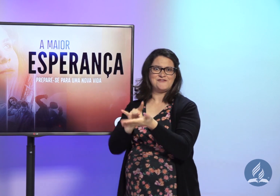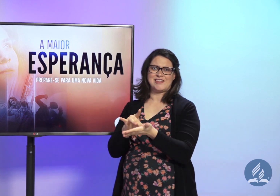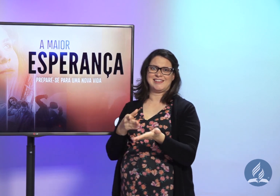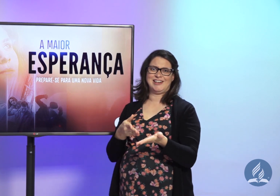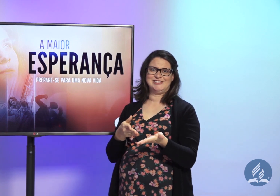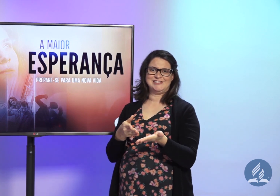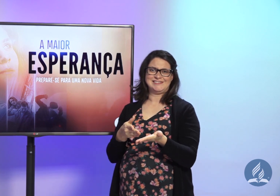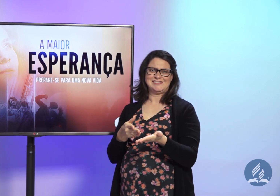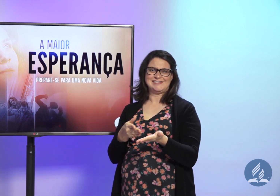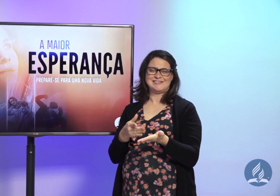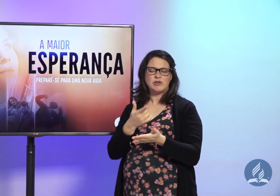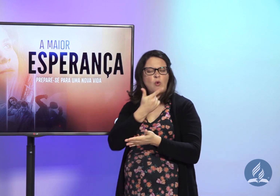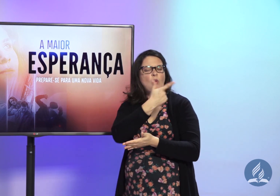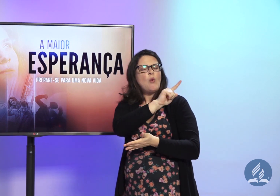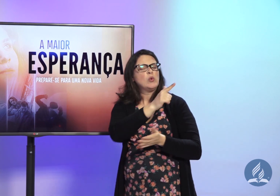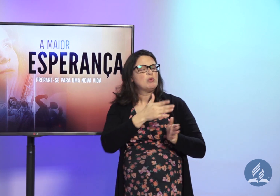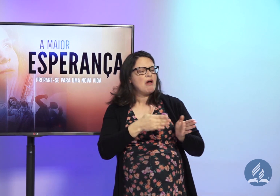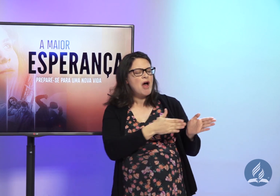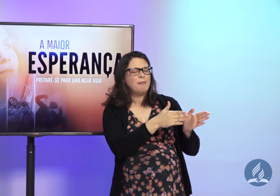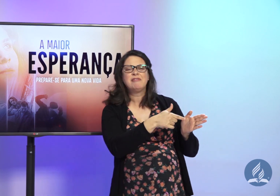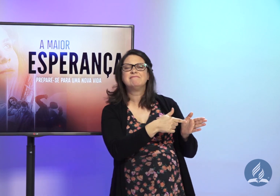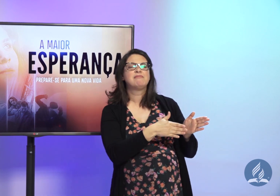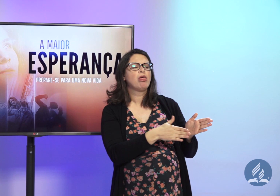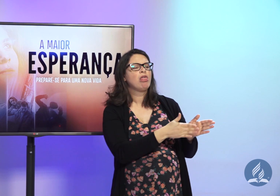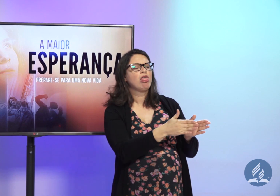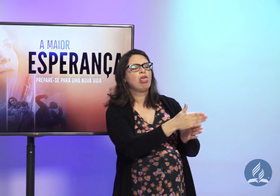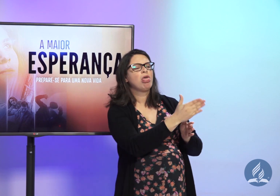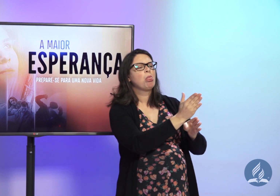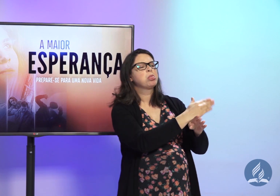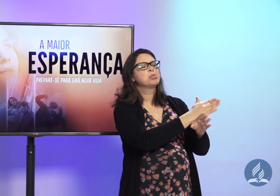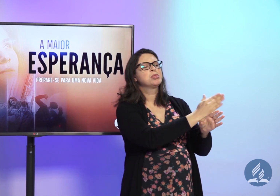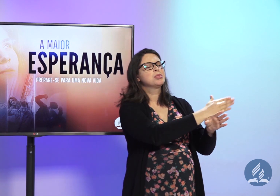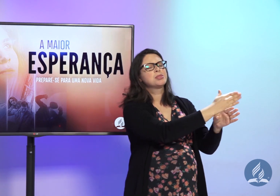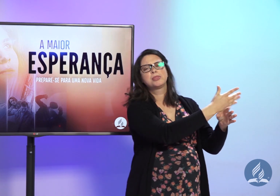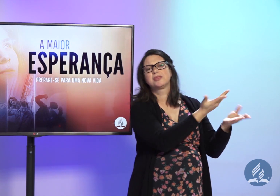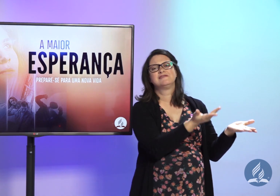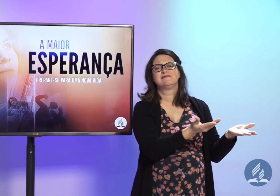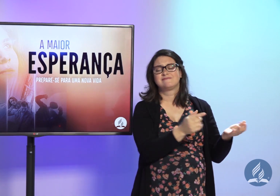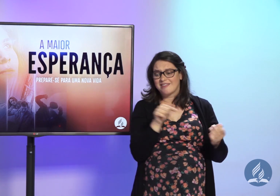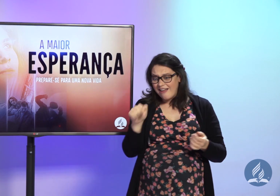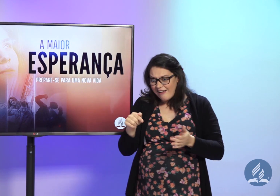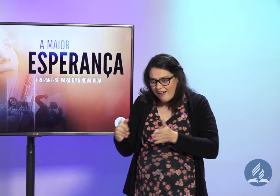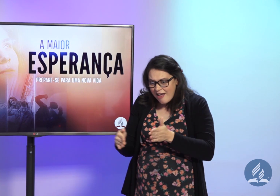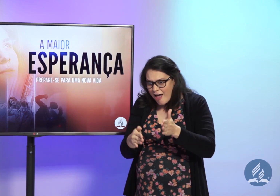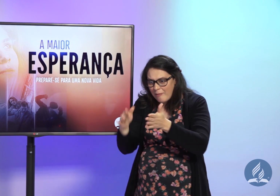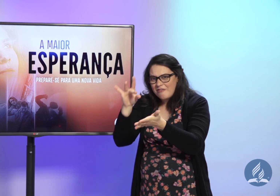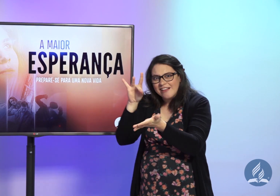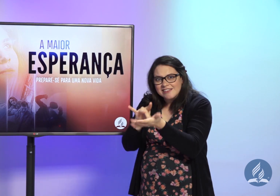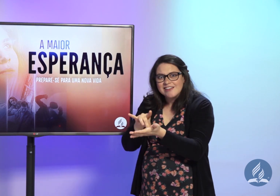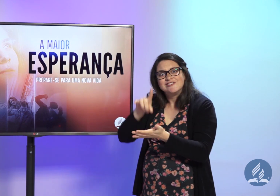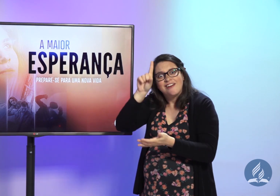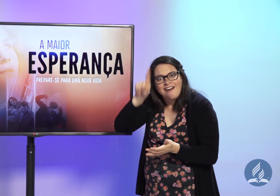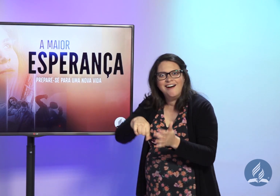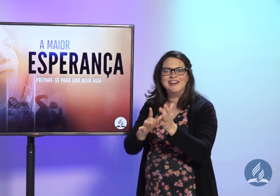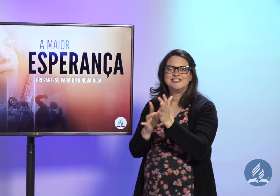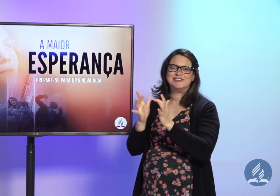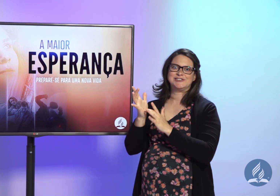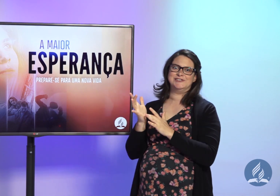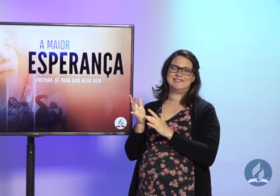caminho da verdade. É o caminho verdadeiro. Em outros caminhos você vai ficar perdido, mas neste caminho que é Jesus,